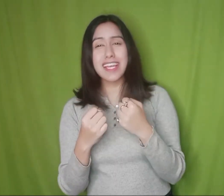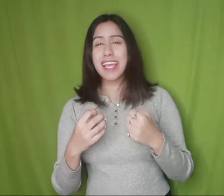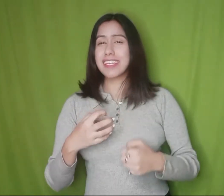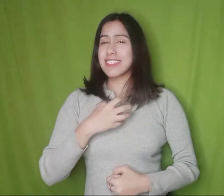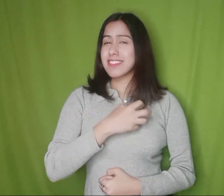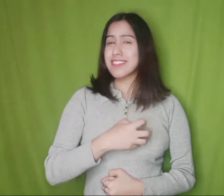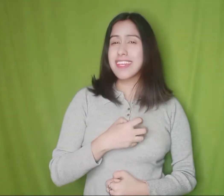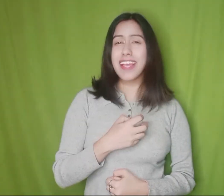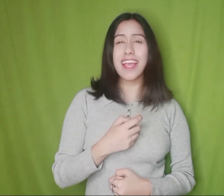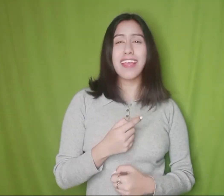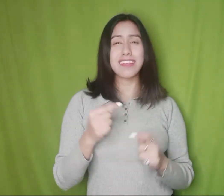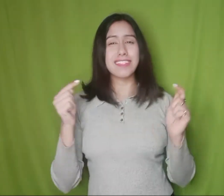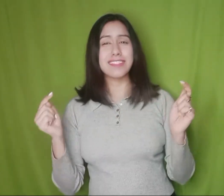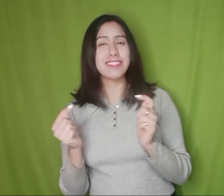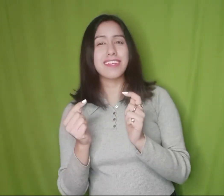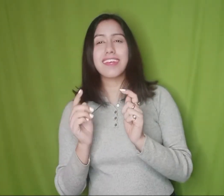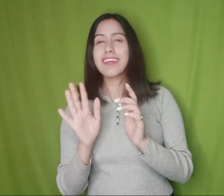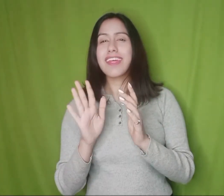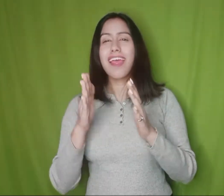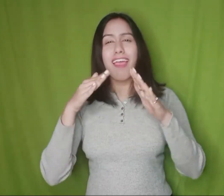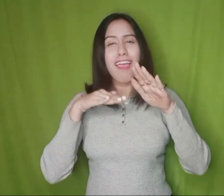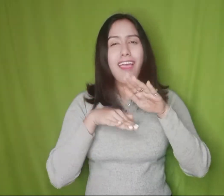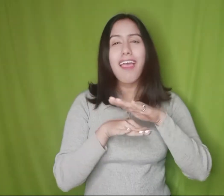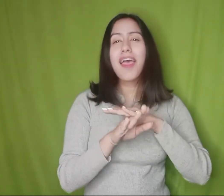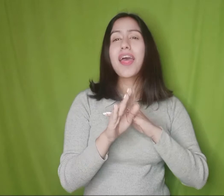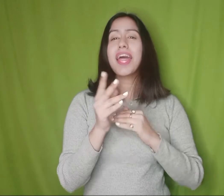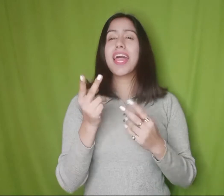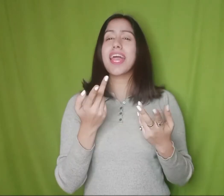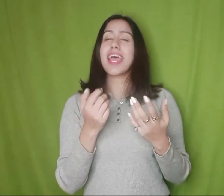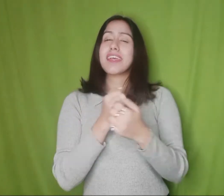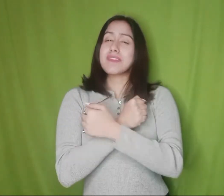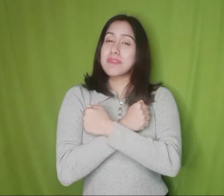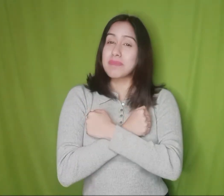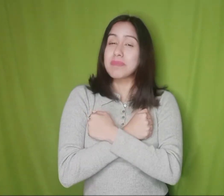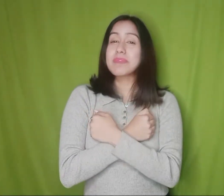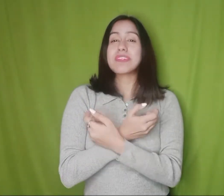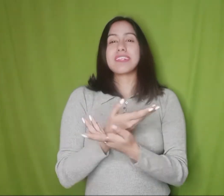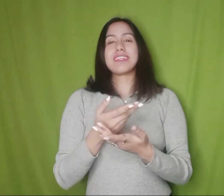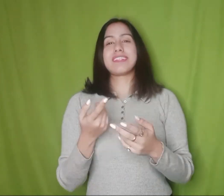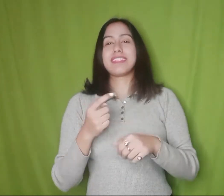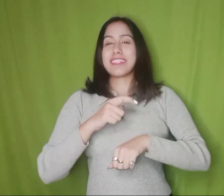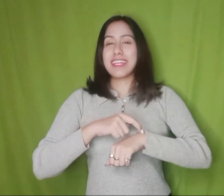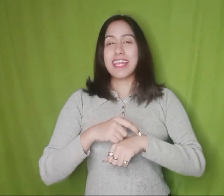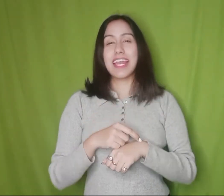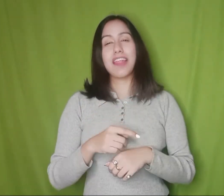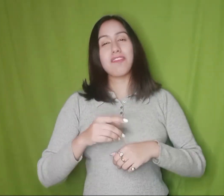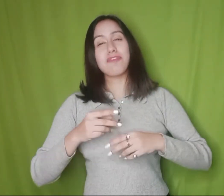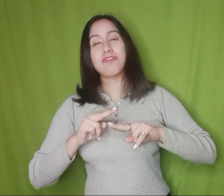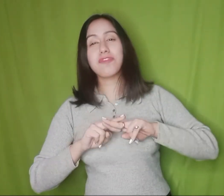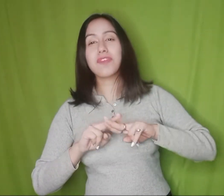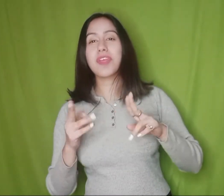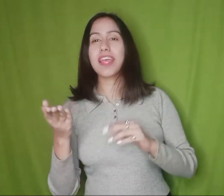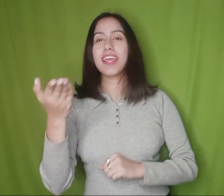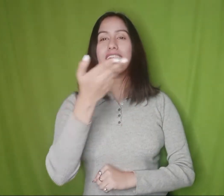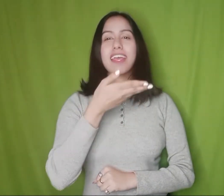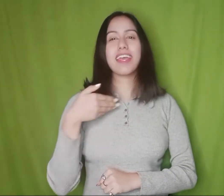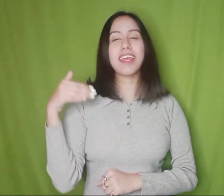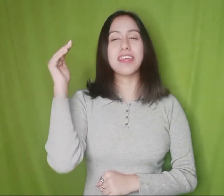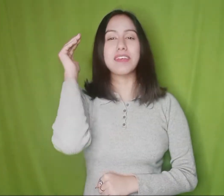है। ये कहानी तो इस खून खराबे और नफरत के बीच पल रहे एक अनोखे प्रेम की है जिसे वक्त ने